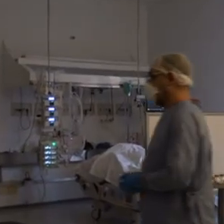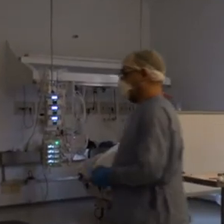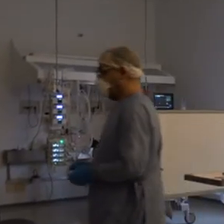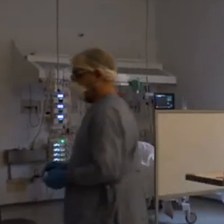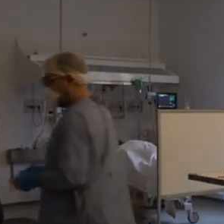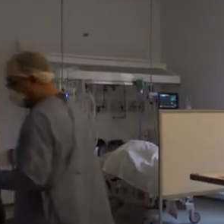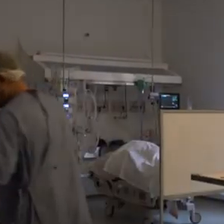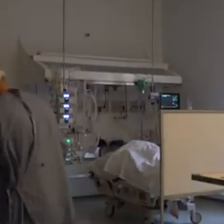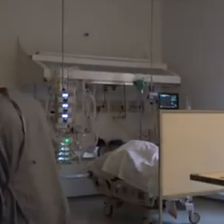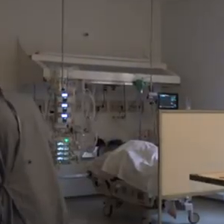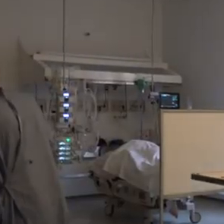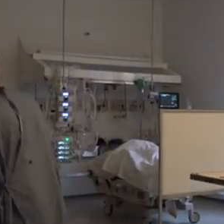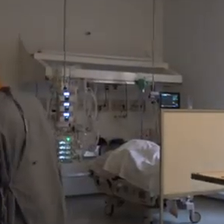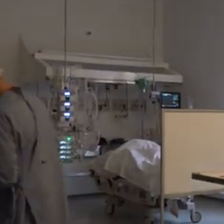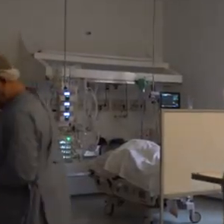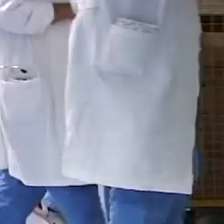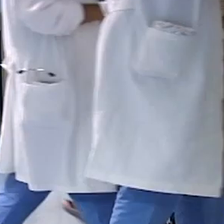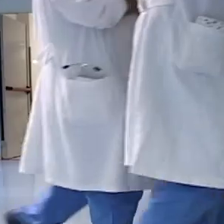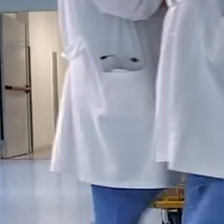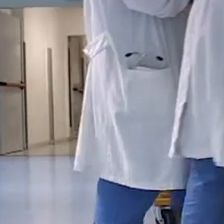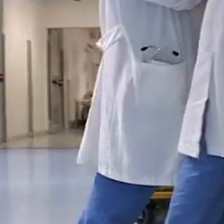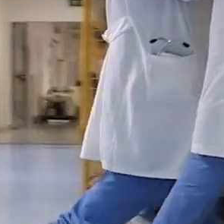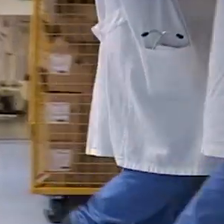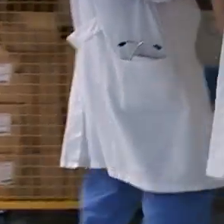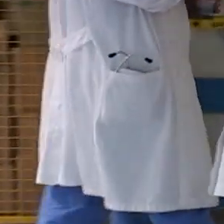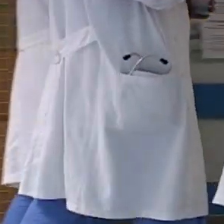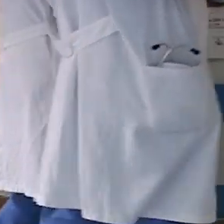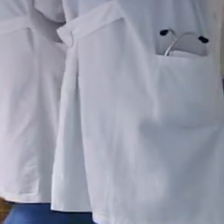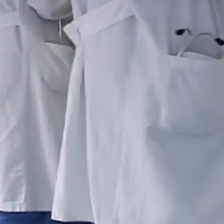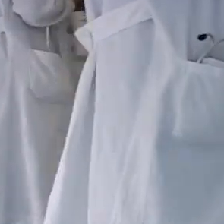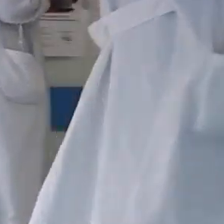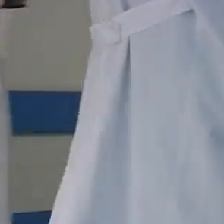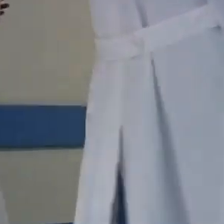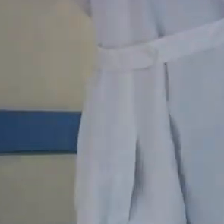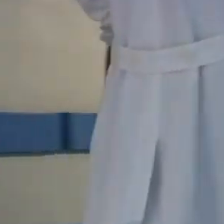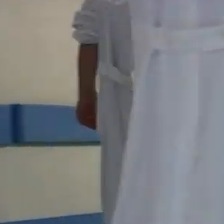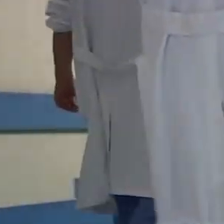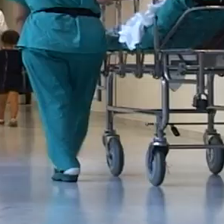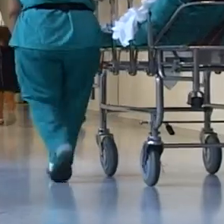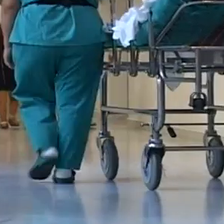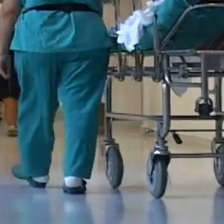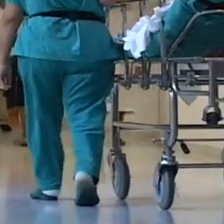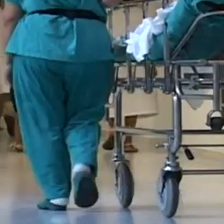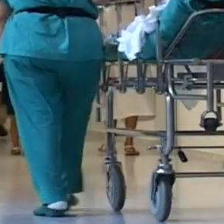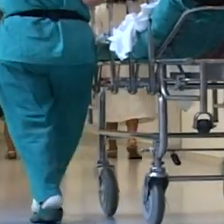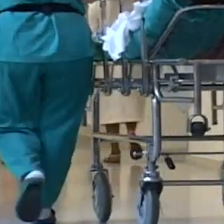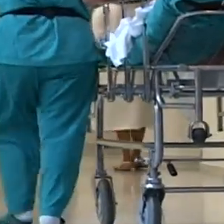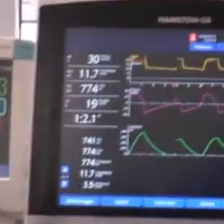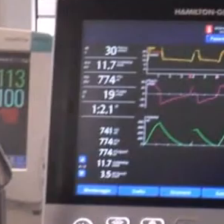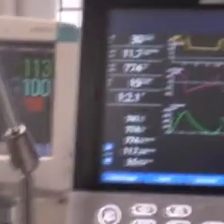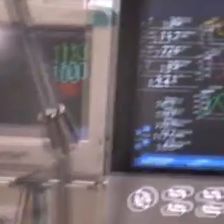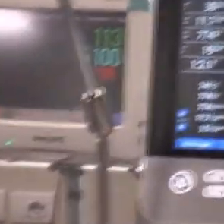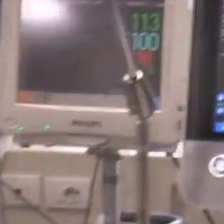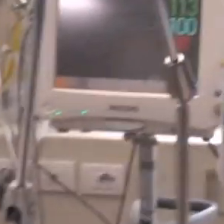del 20%, dei posti in area medica del 25% e danno a 6.381 i nuovi positivi nelle